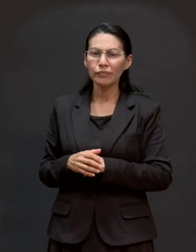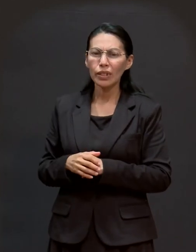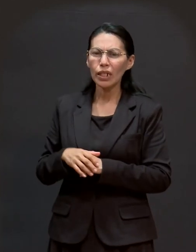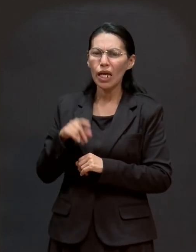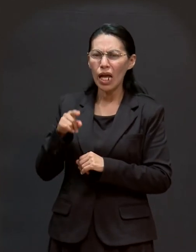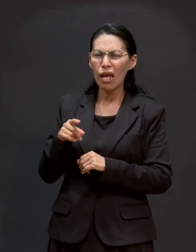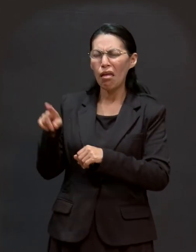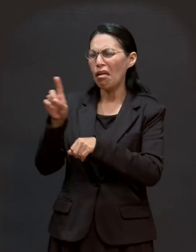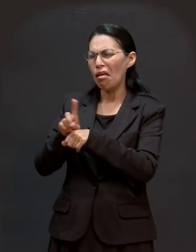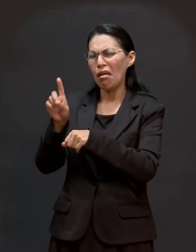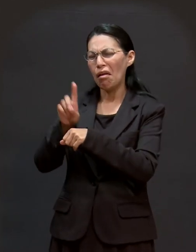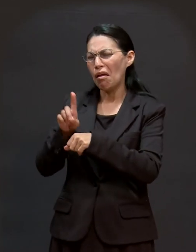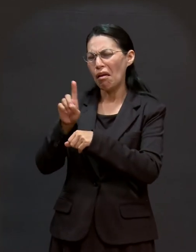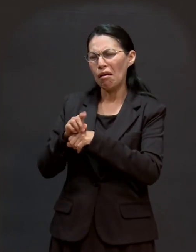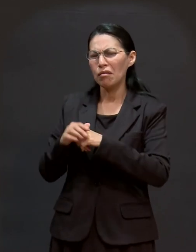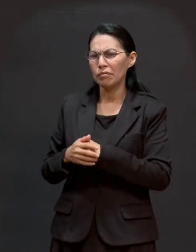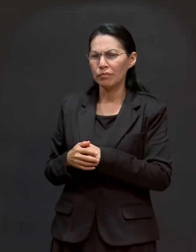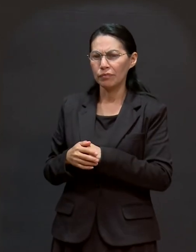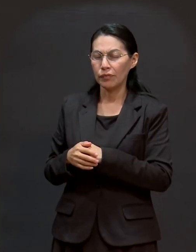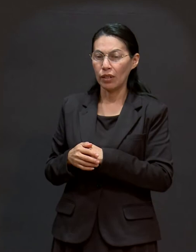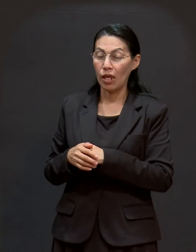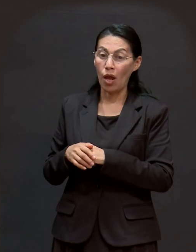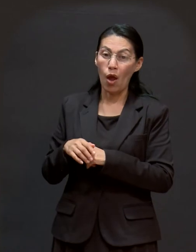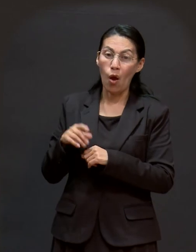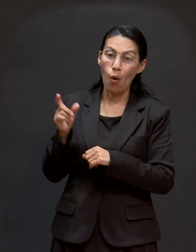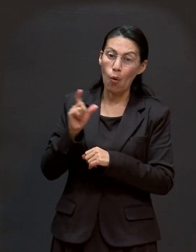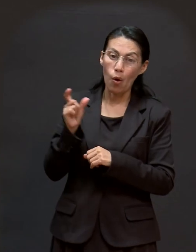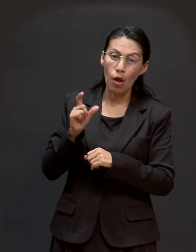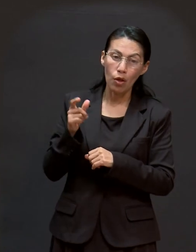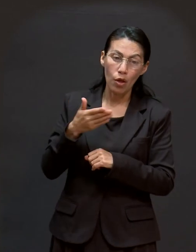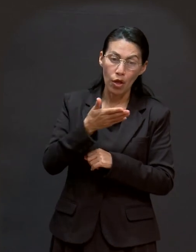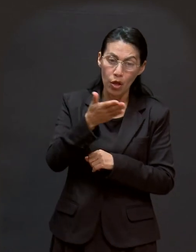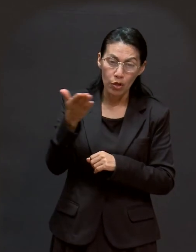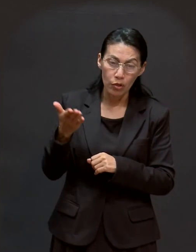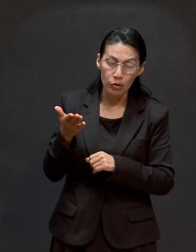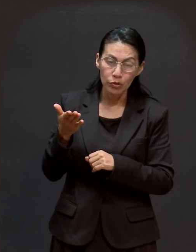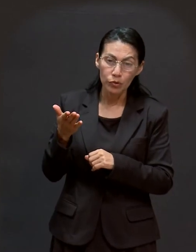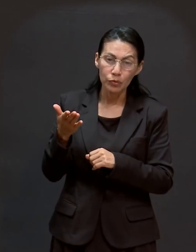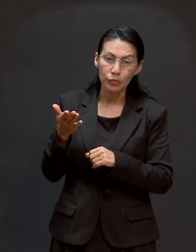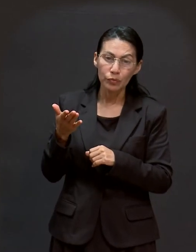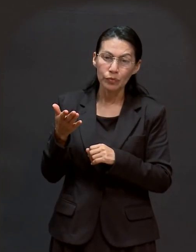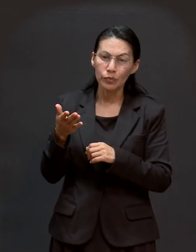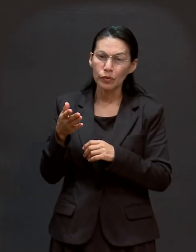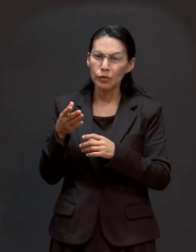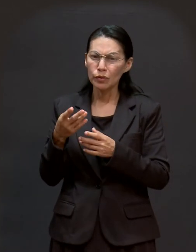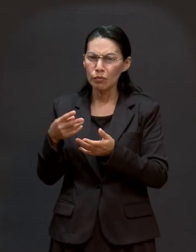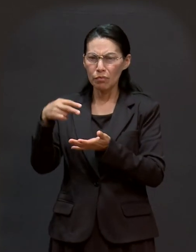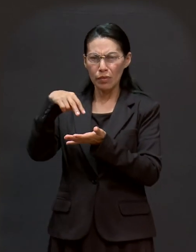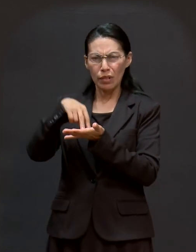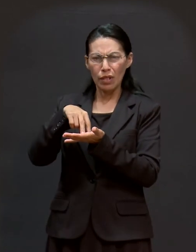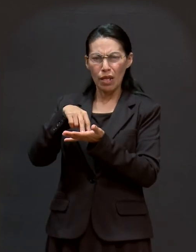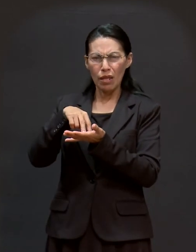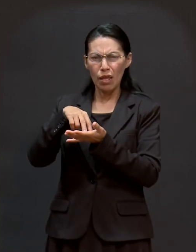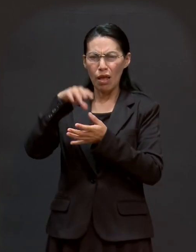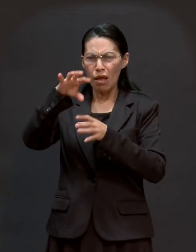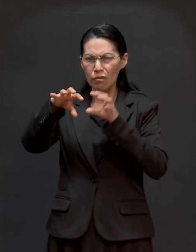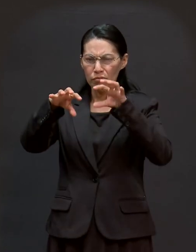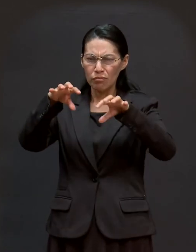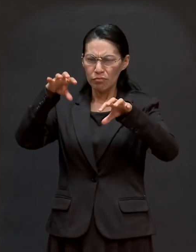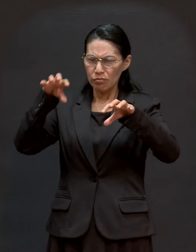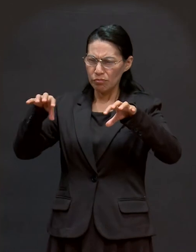entonces esa reunión todos los años uno de los días ellos se paran para que todo el mundo se reúna por denominaciones